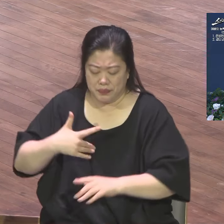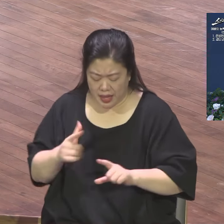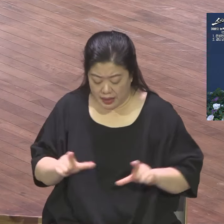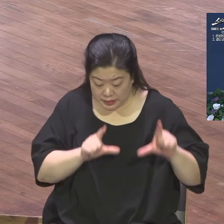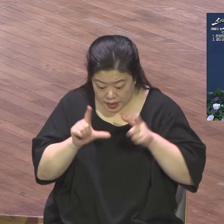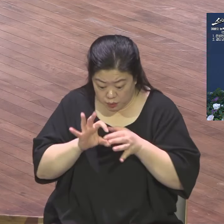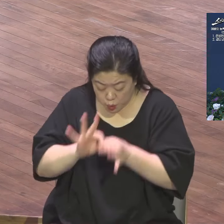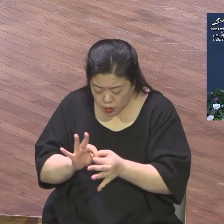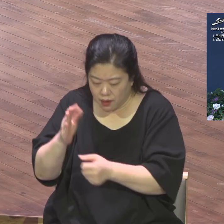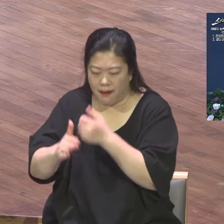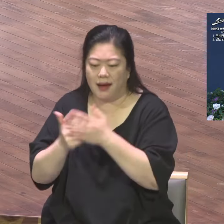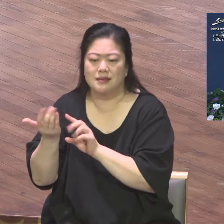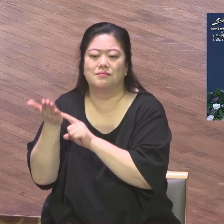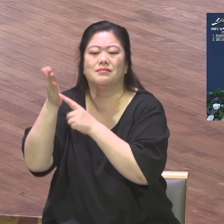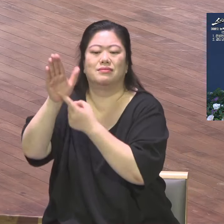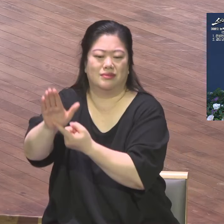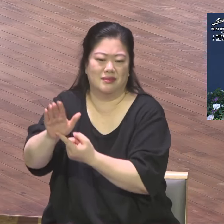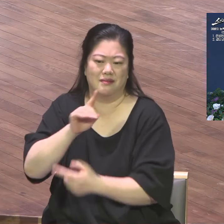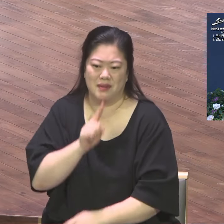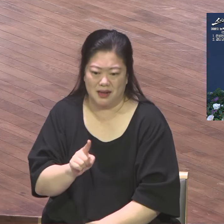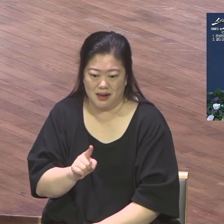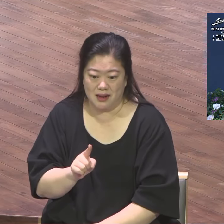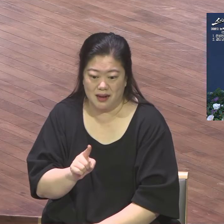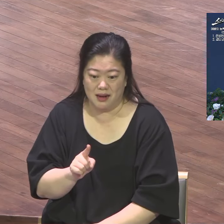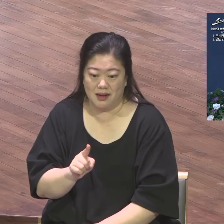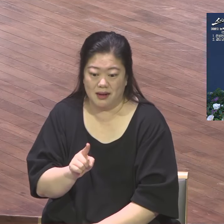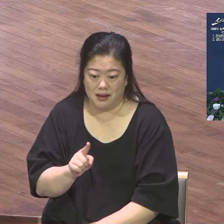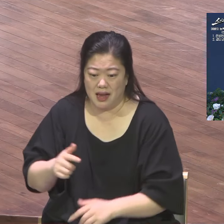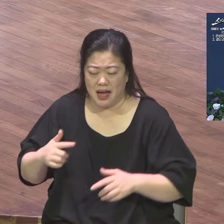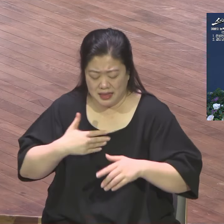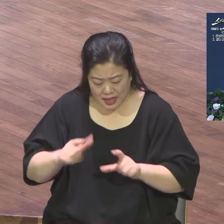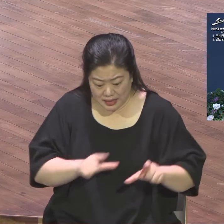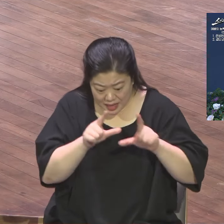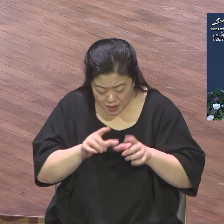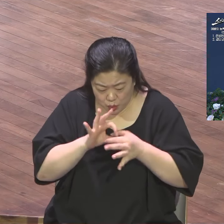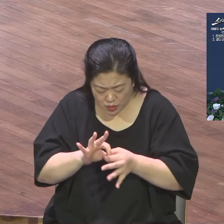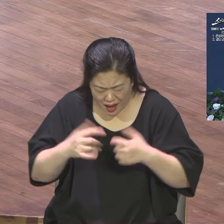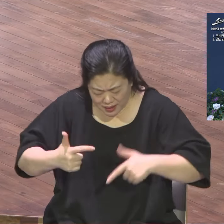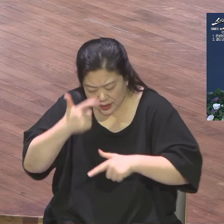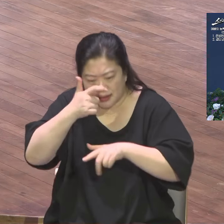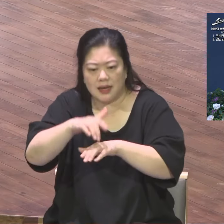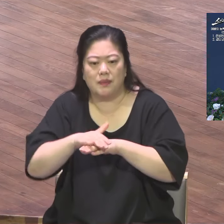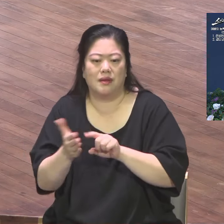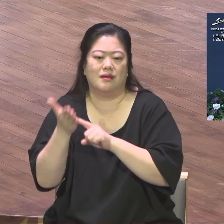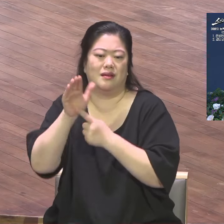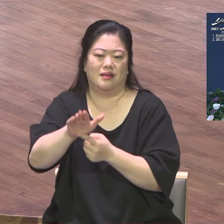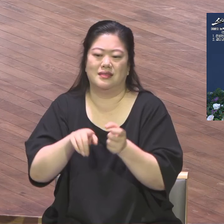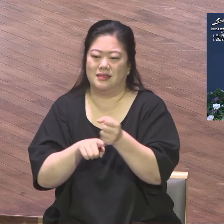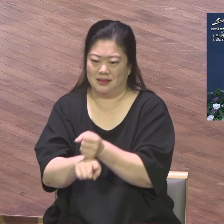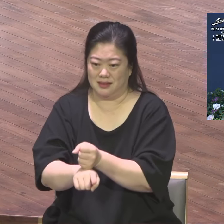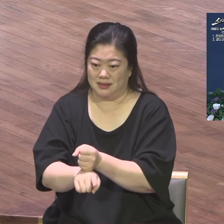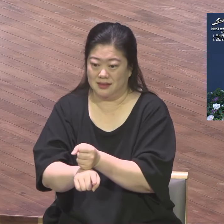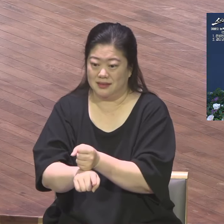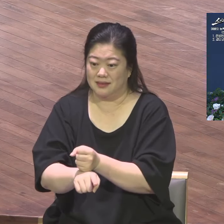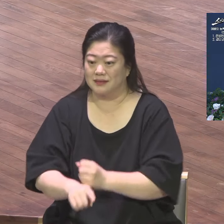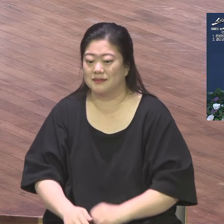것입니다. 하나님이 기뻐하시는 삶을 살라는 것입니다. 하나님 기뻐하시는 삶을.